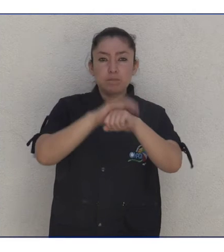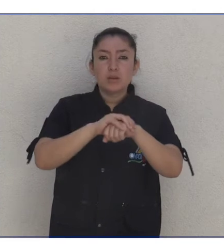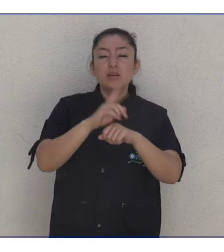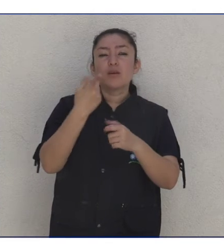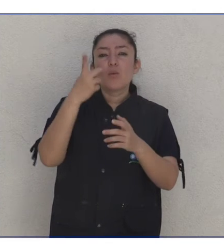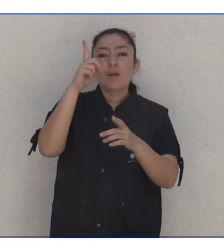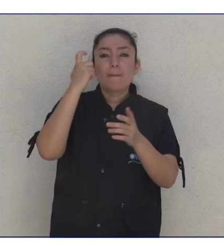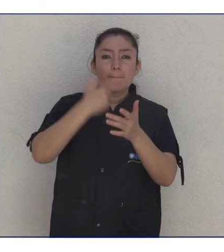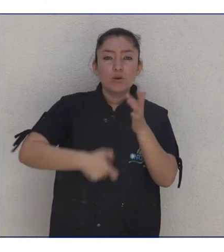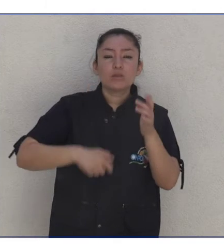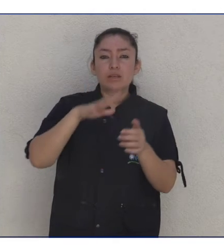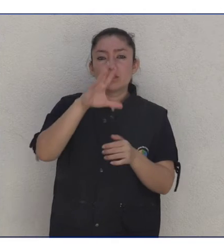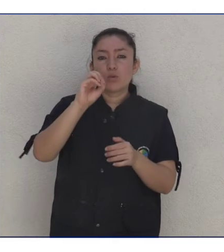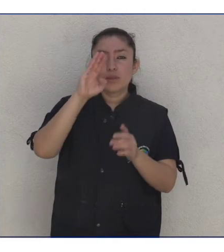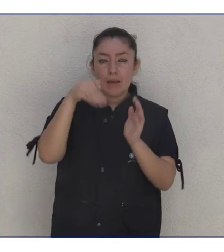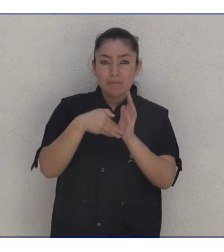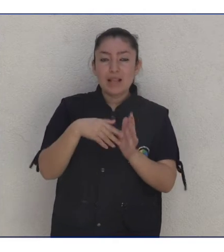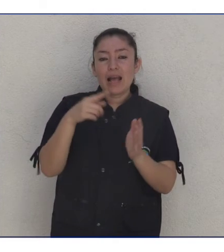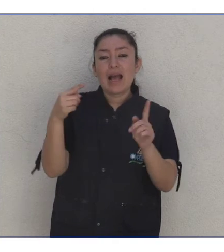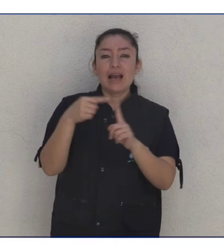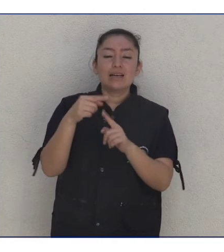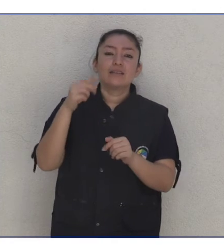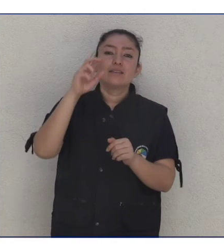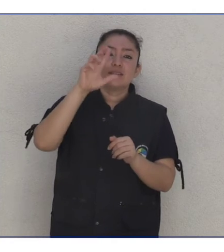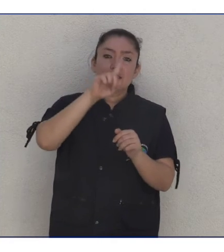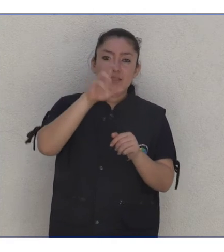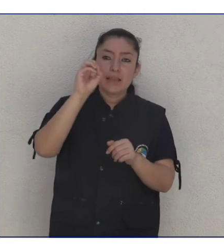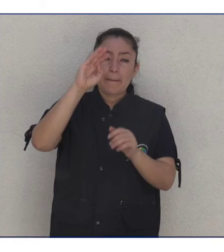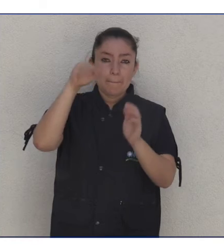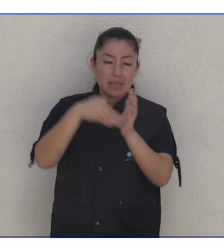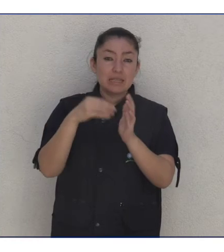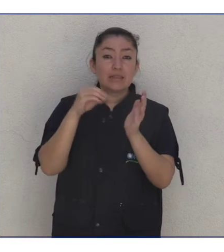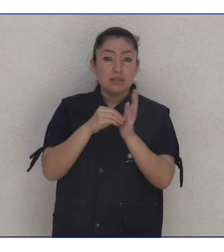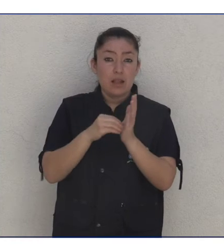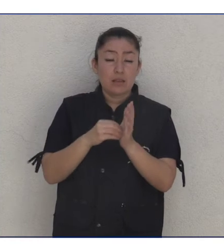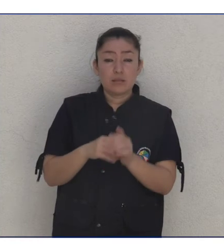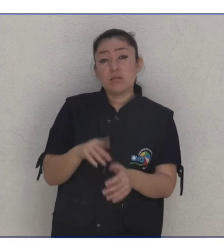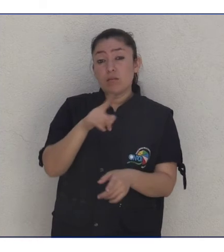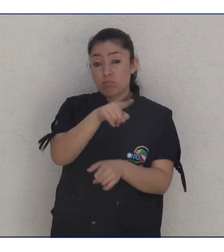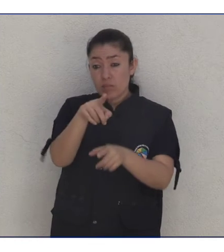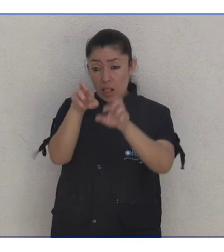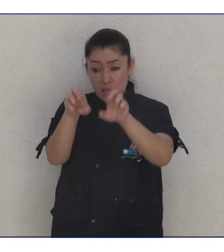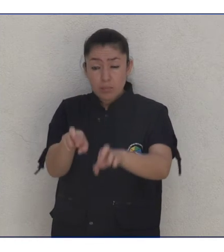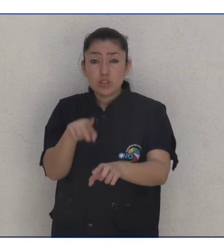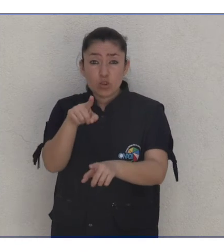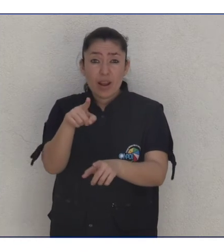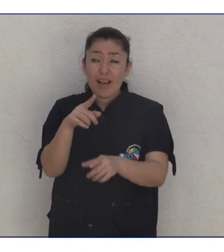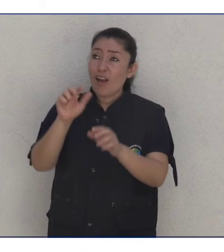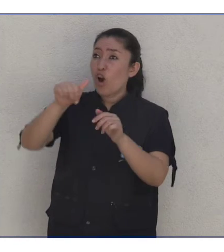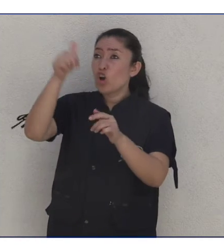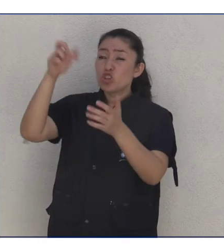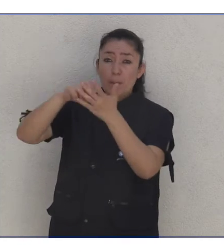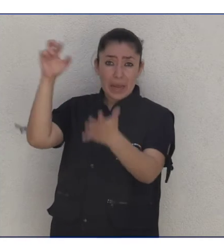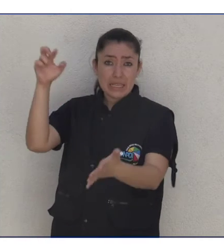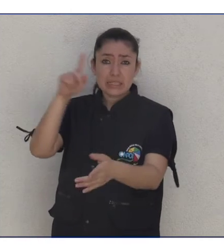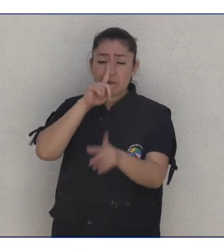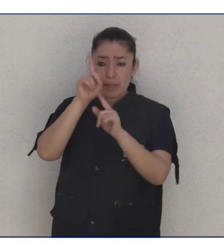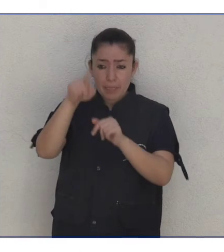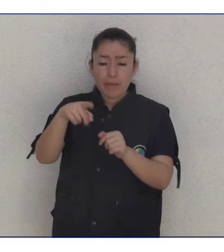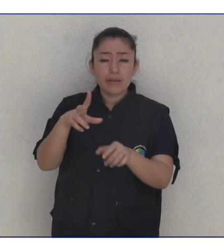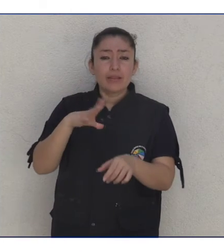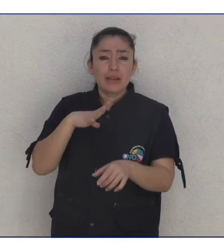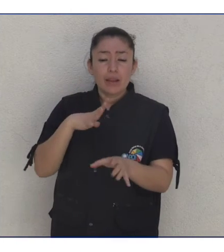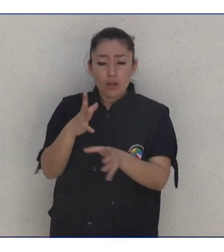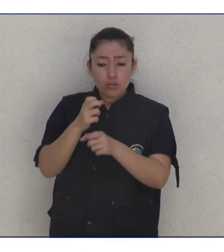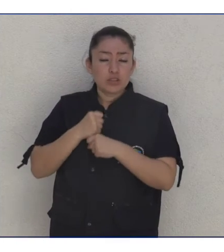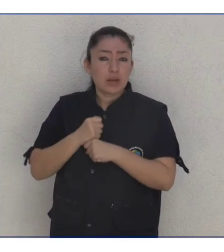de 50,000 a 100,000 quetzales. La persona nacional o extranjera que teniendo la obligación de mantener en reserva o confidencialidad datos